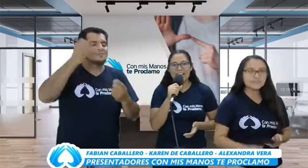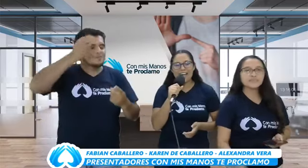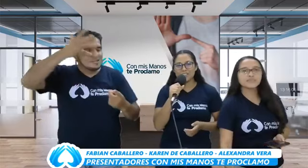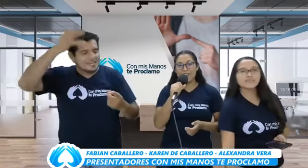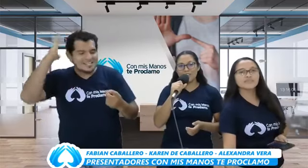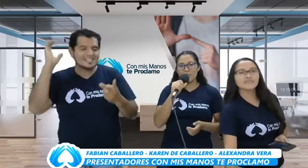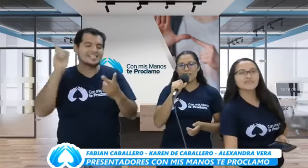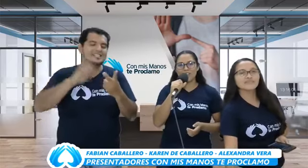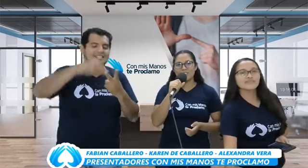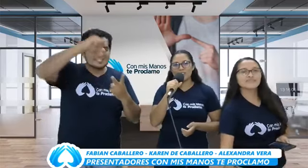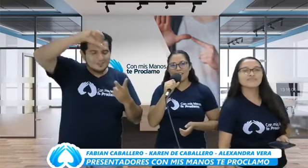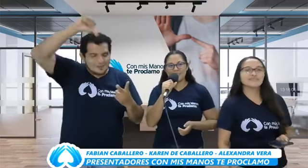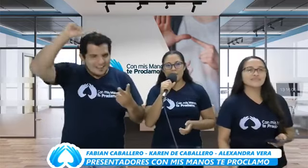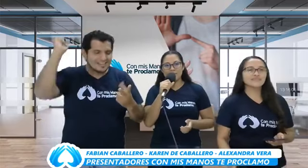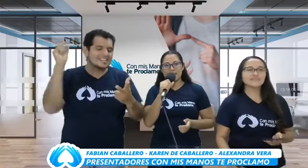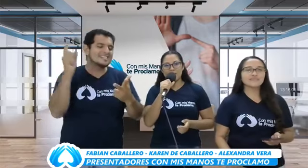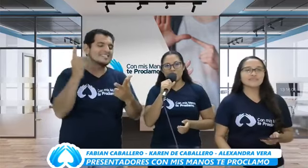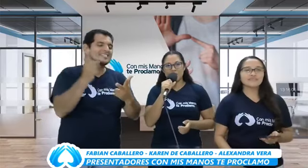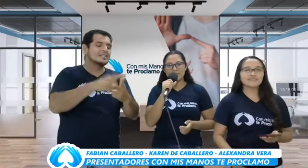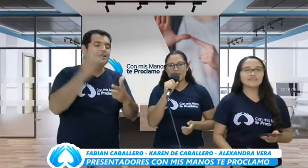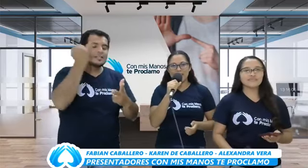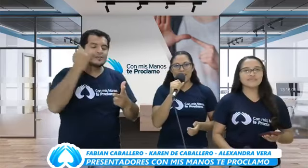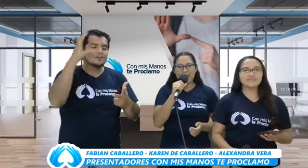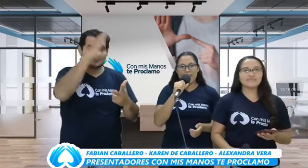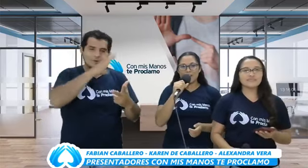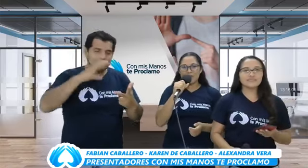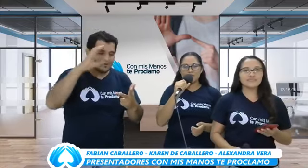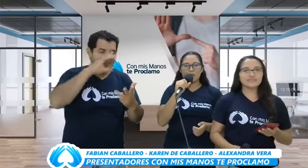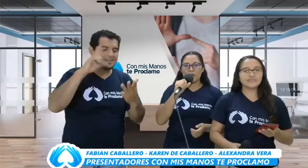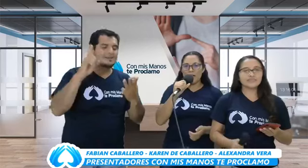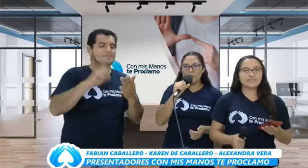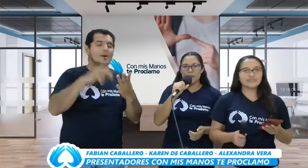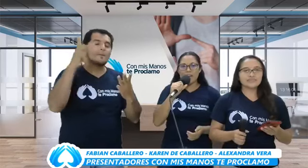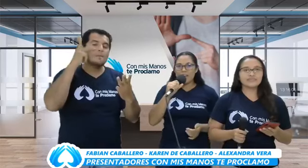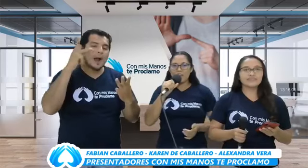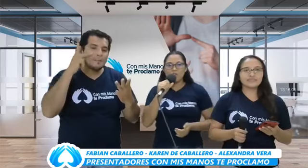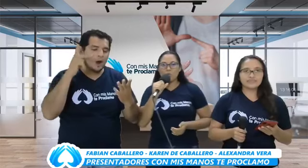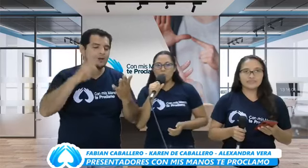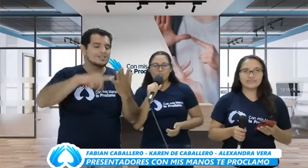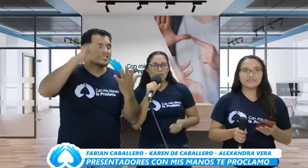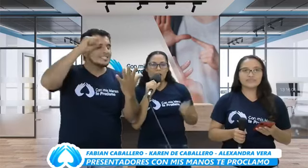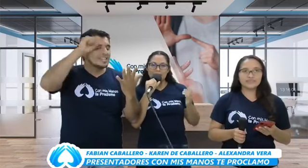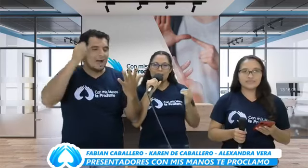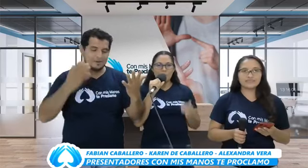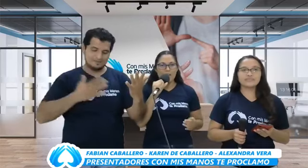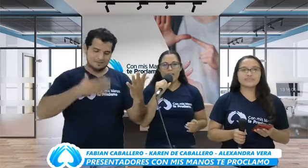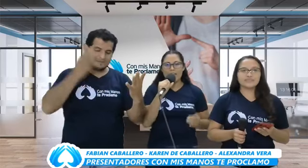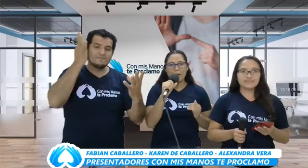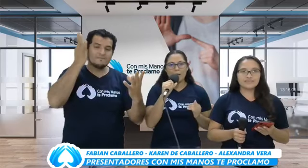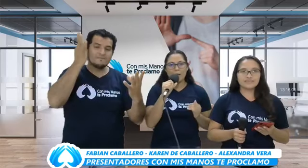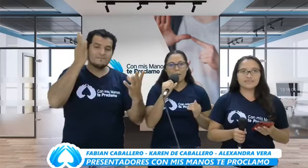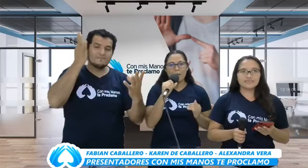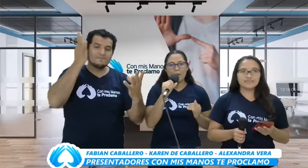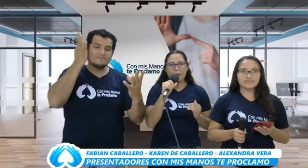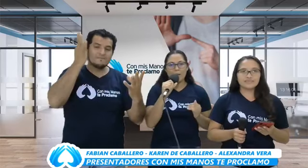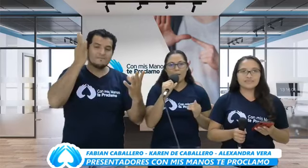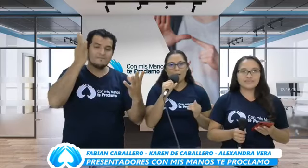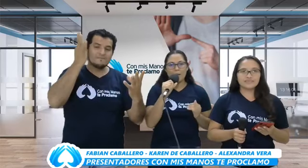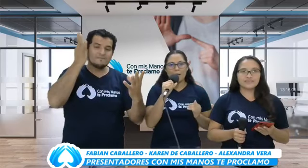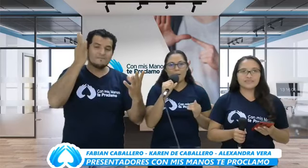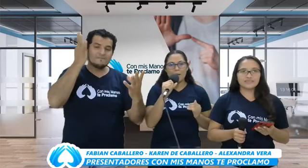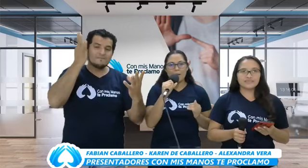a quién, a toda esa comunidad sorda que siempre se ha hecho presente en nuestro programa, en los cultos, a Samuel, a